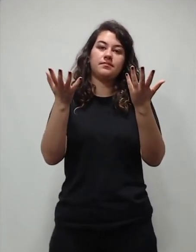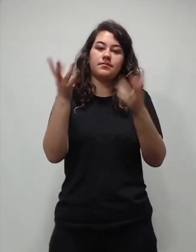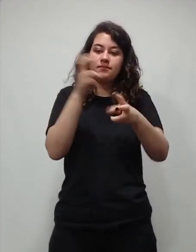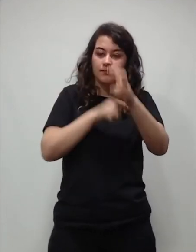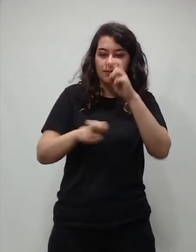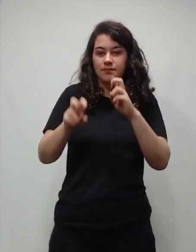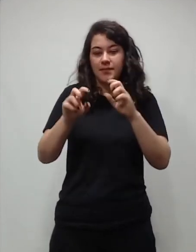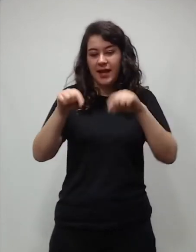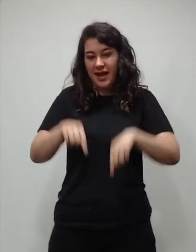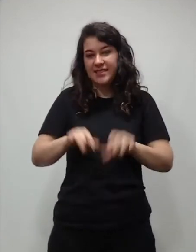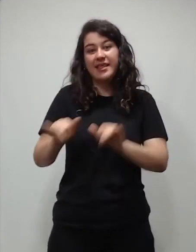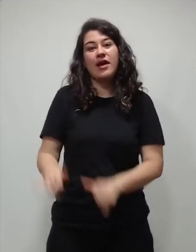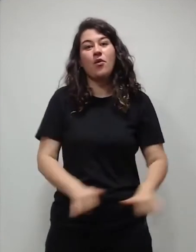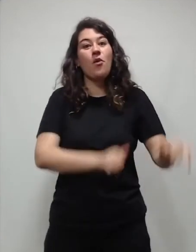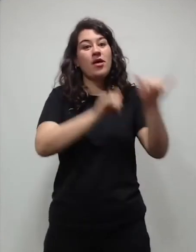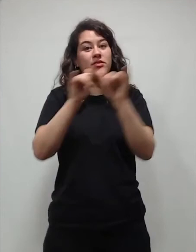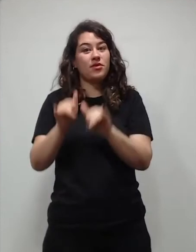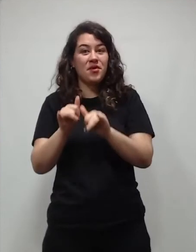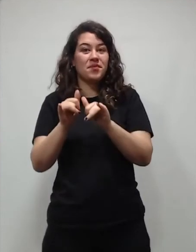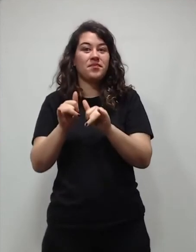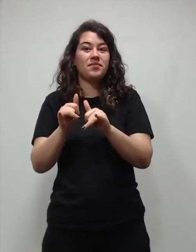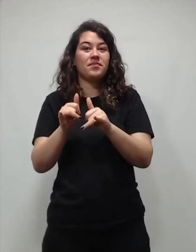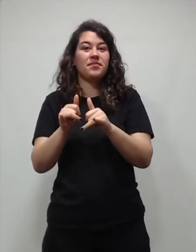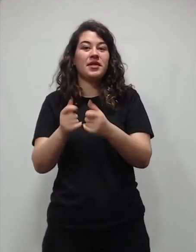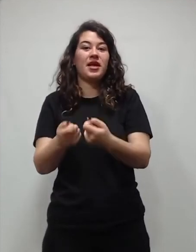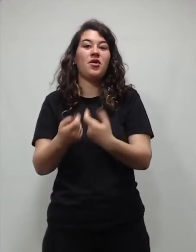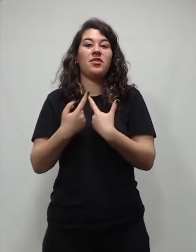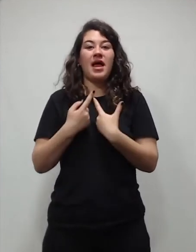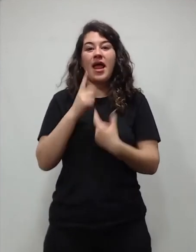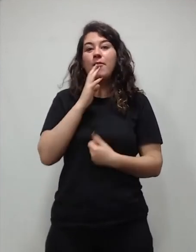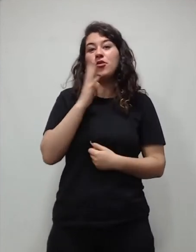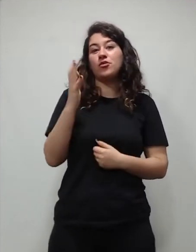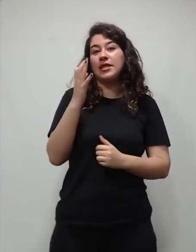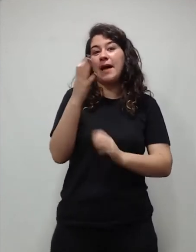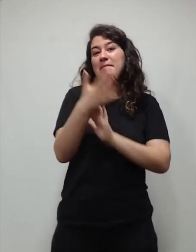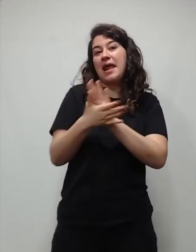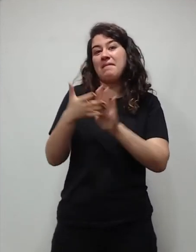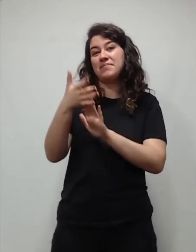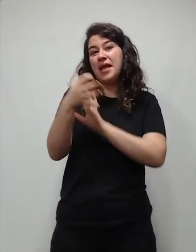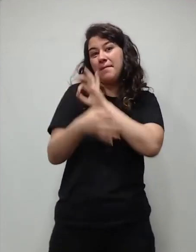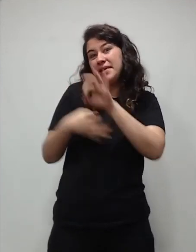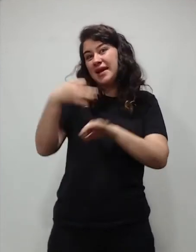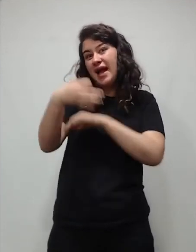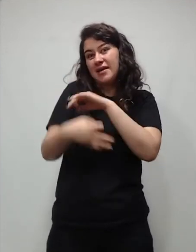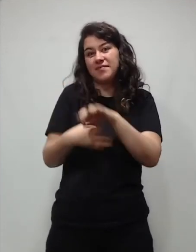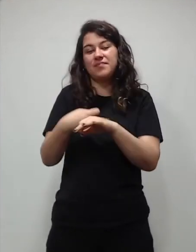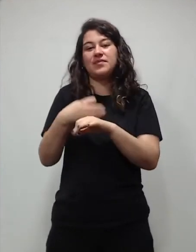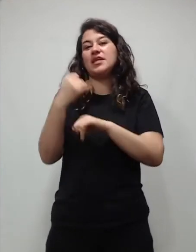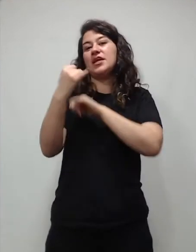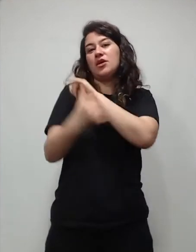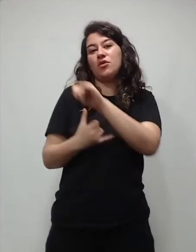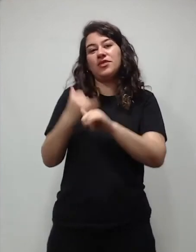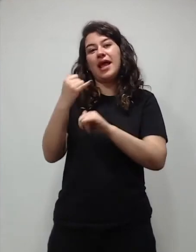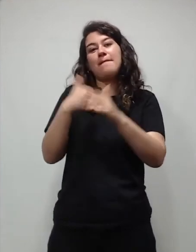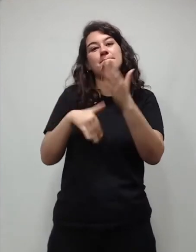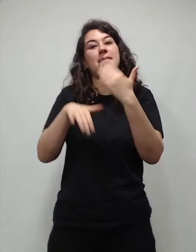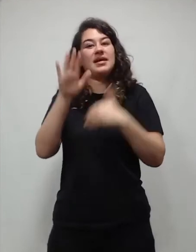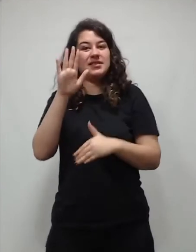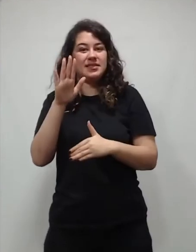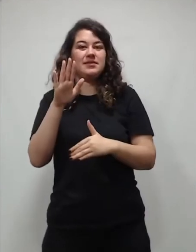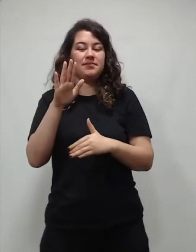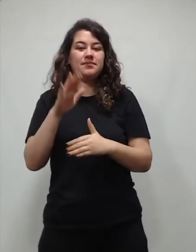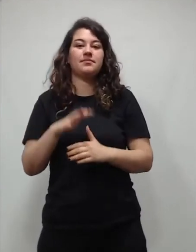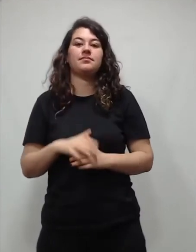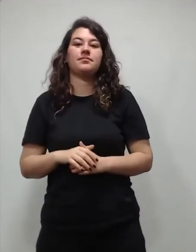este encuentro que nos permite tener una voz y hacer más.